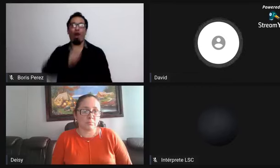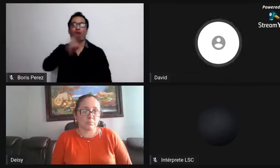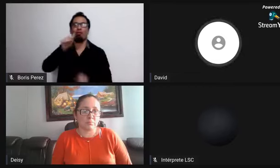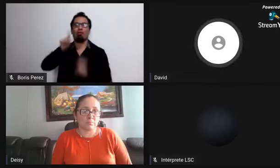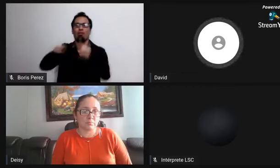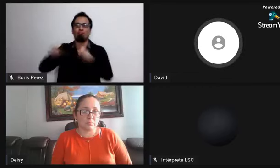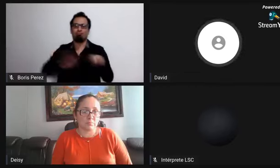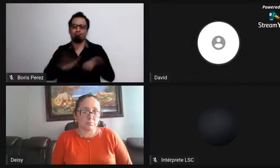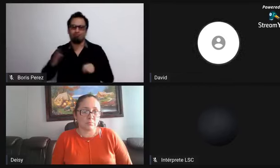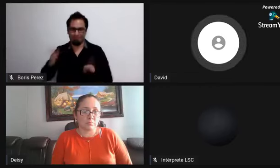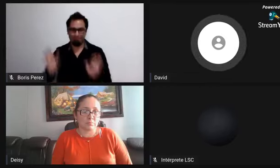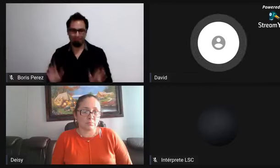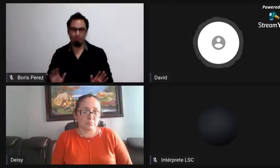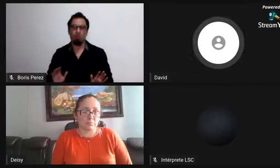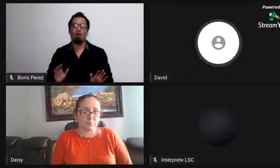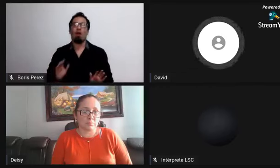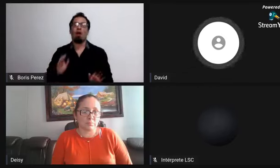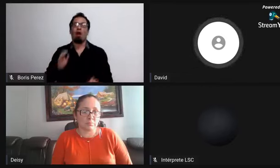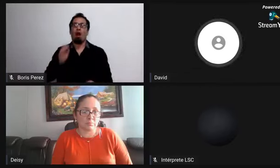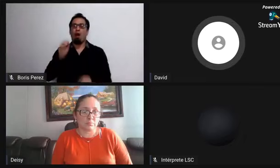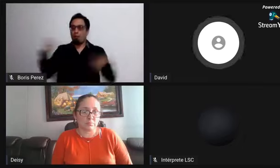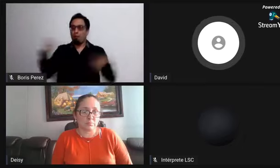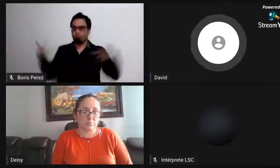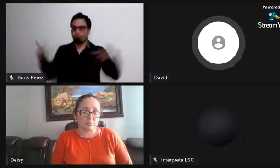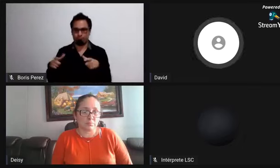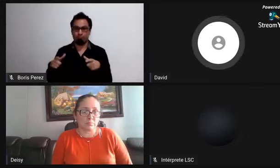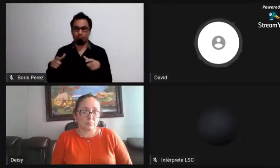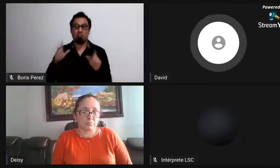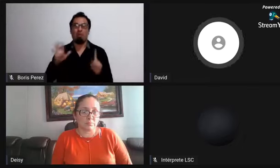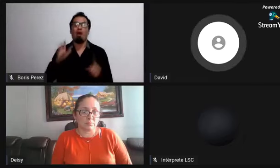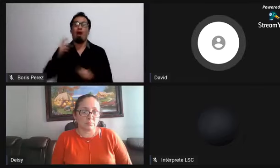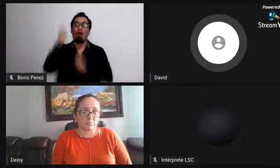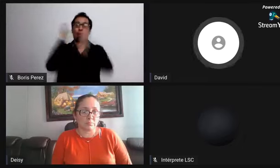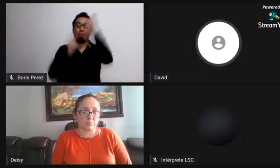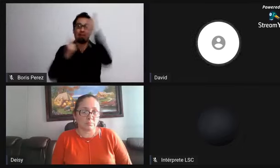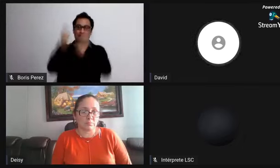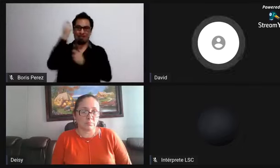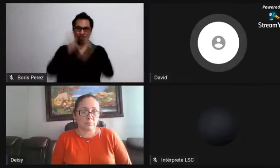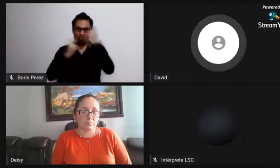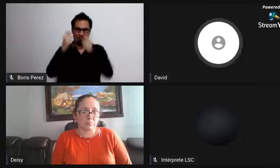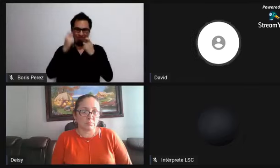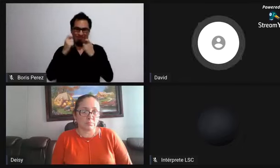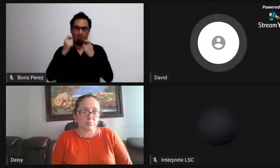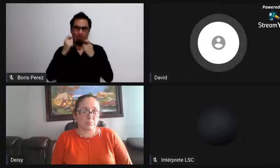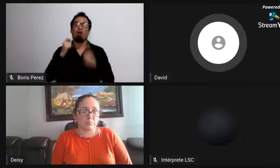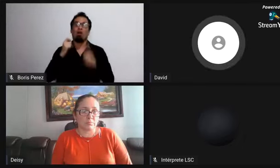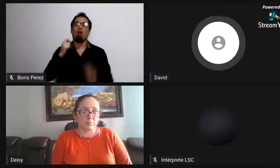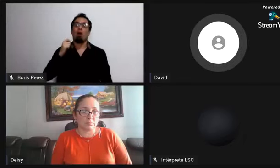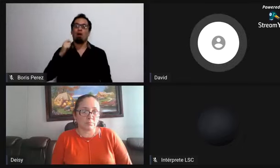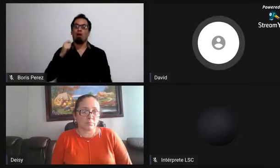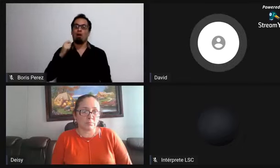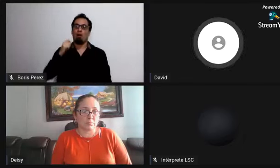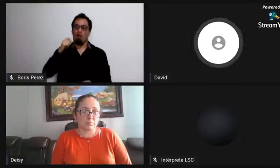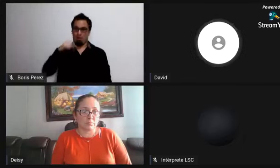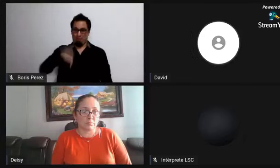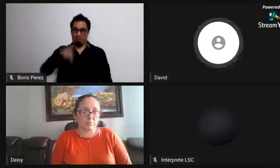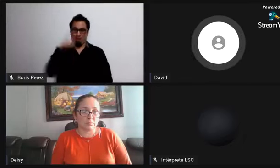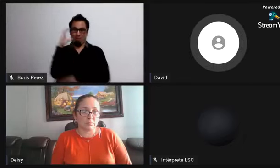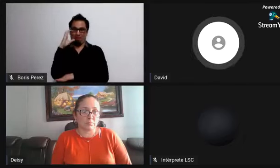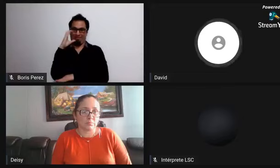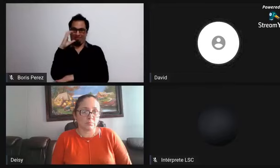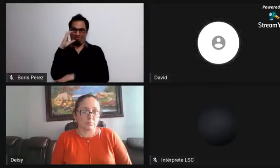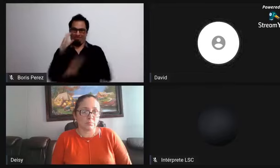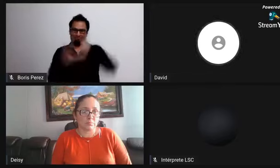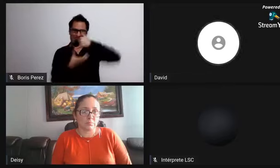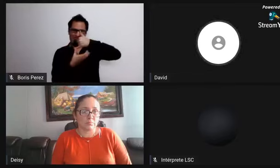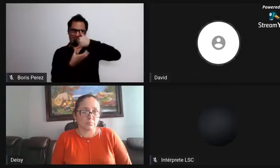de la actividad laboral de las personas de ese entonces de la República era la agricultura, pero por las guerras y por las mismas